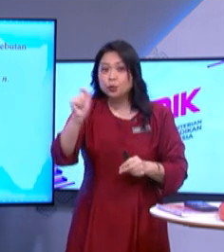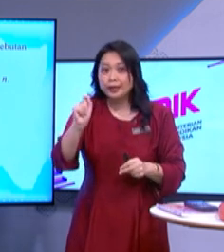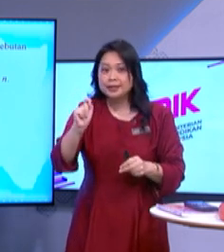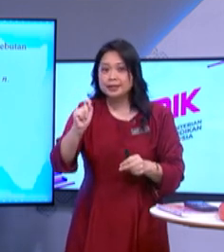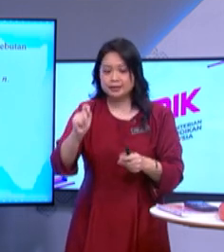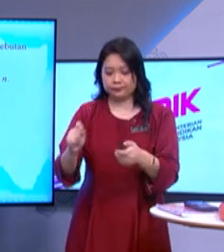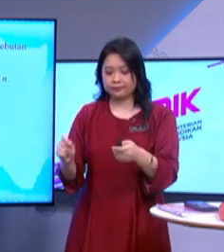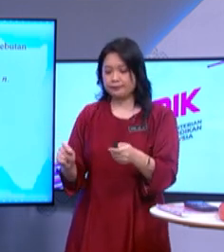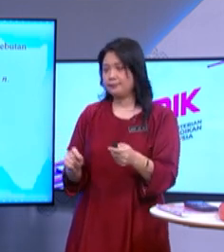tulis